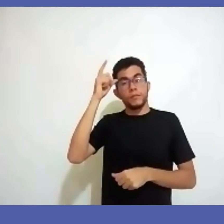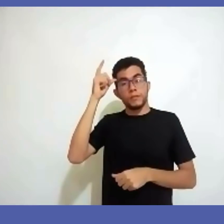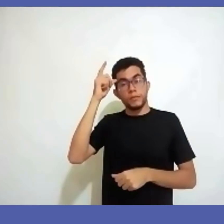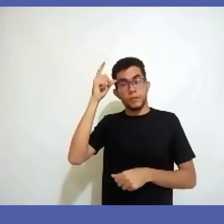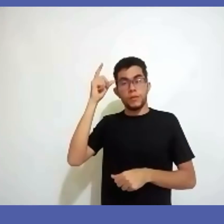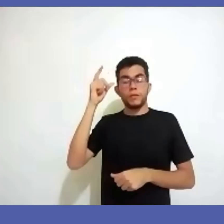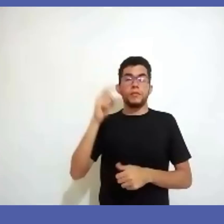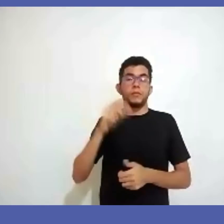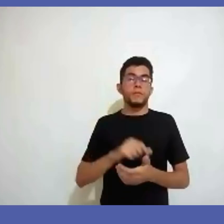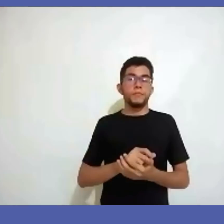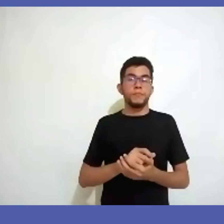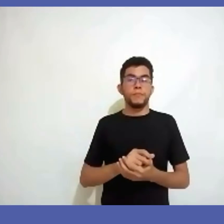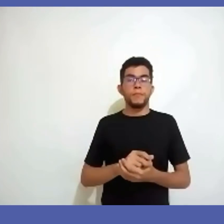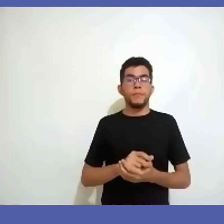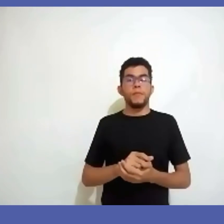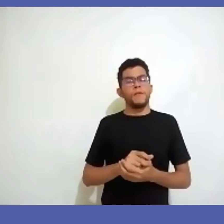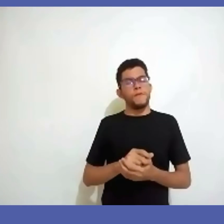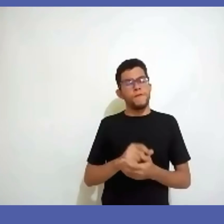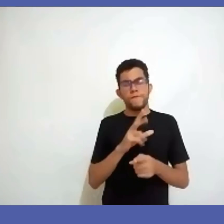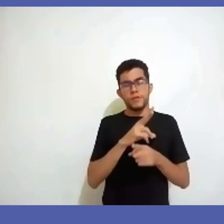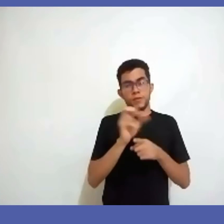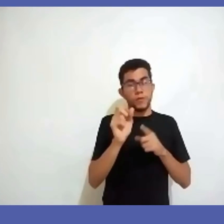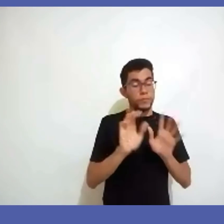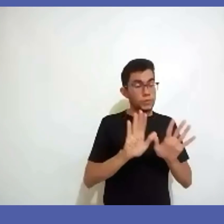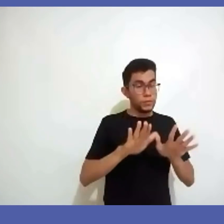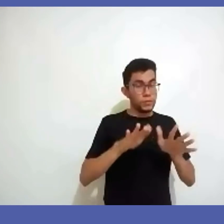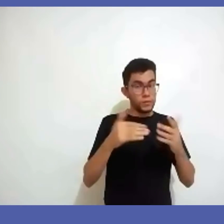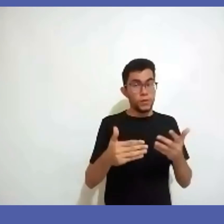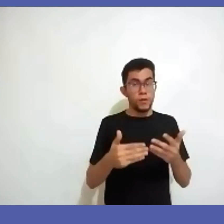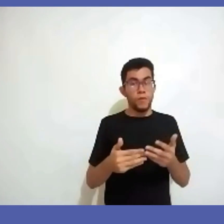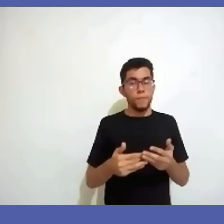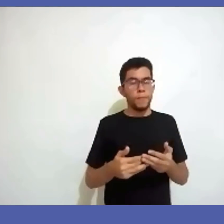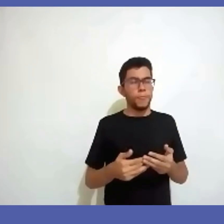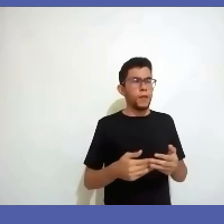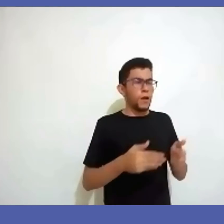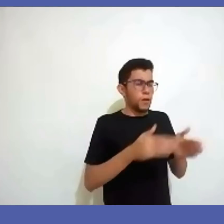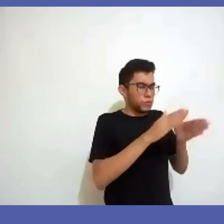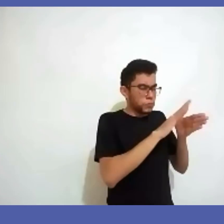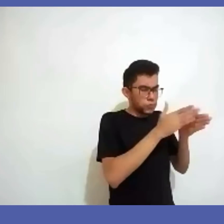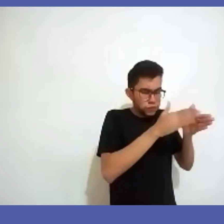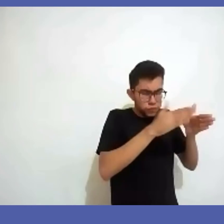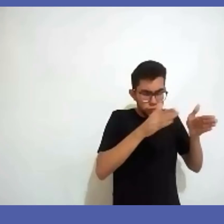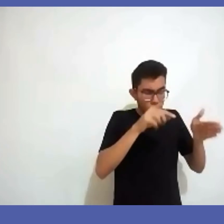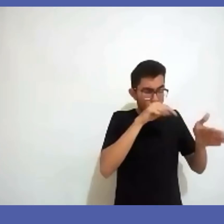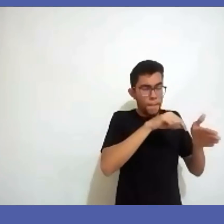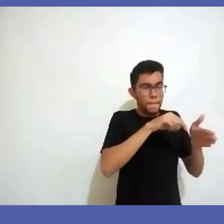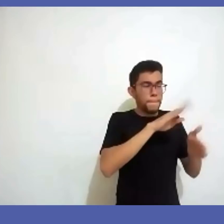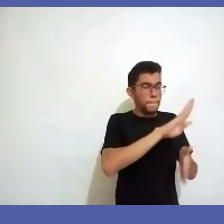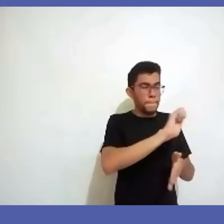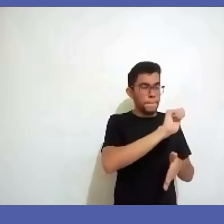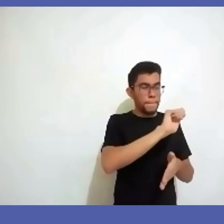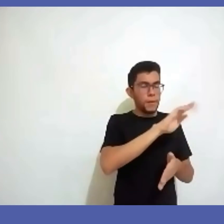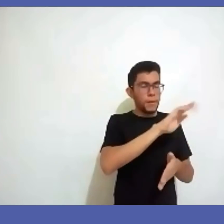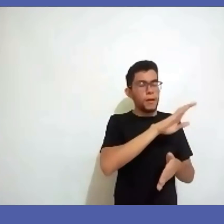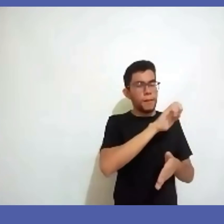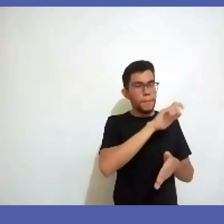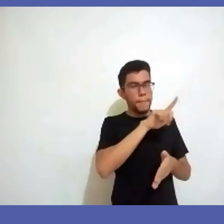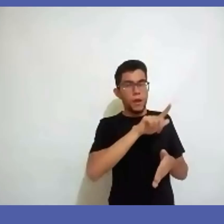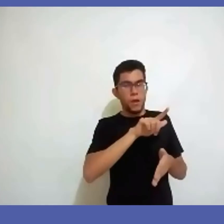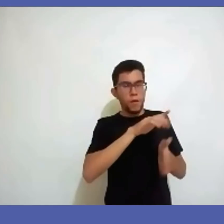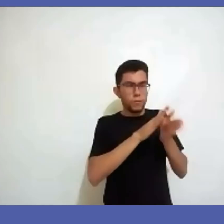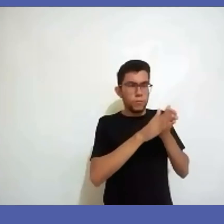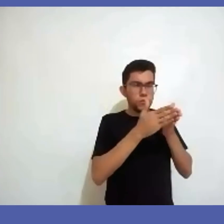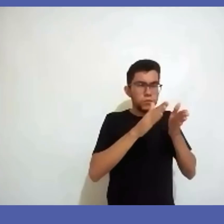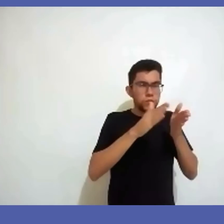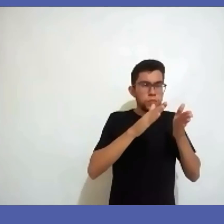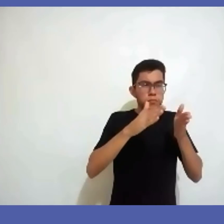E essa Babilônia começou com a Torre de Babel, começou com a cidade de Babel, começou com Nimrod. E o princípio não está nem em